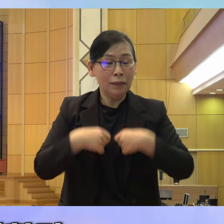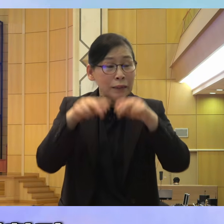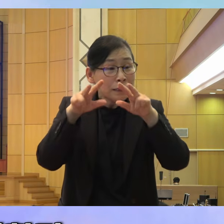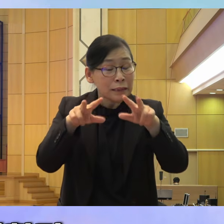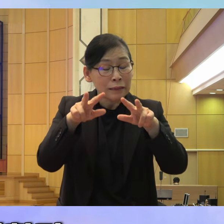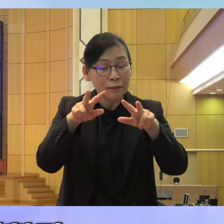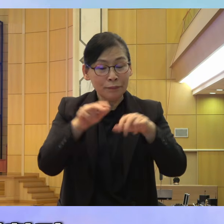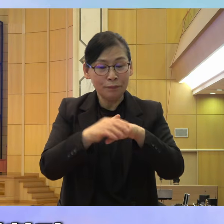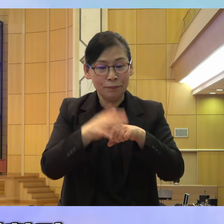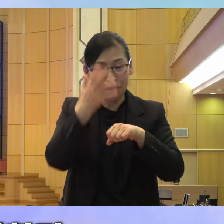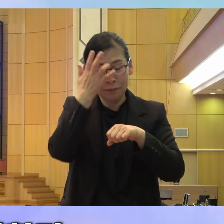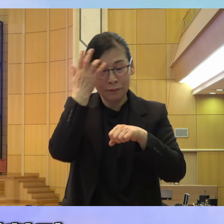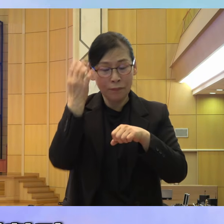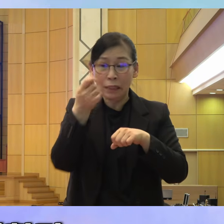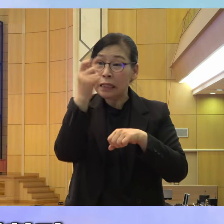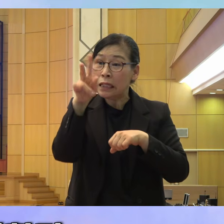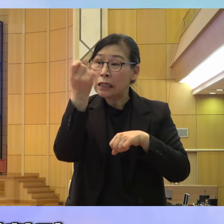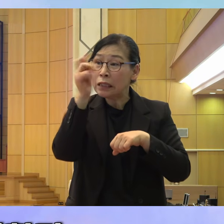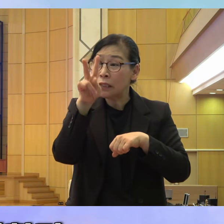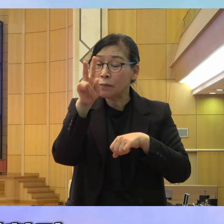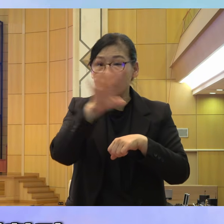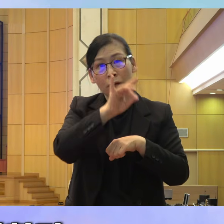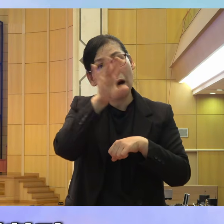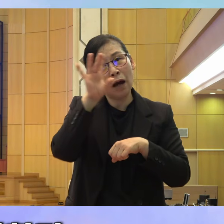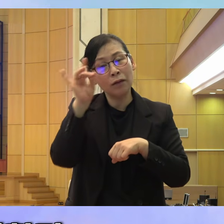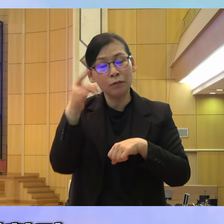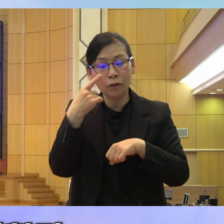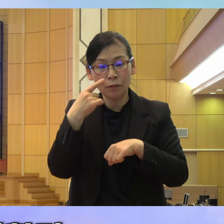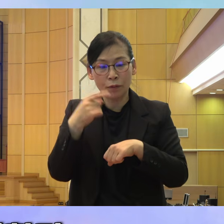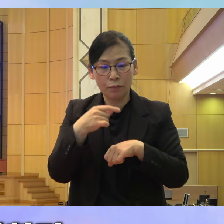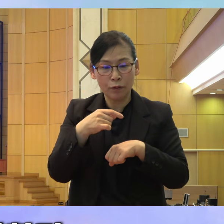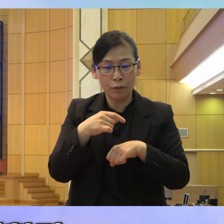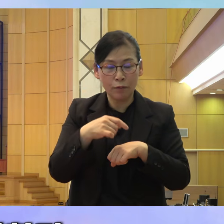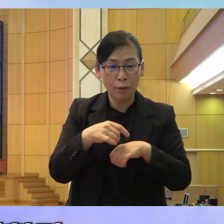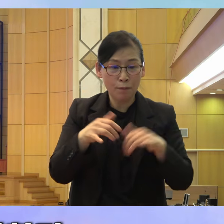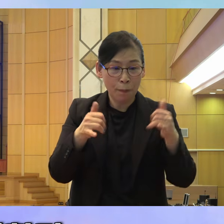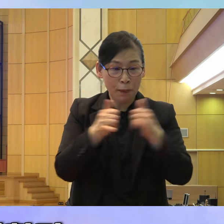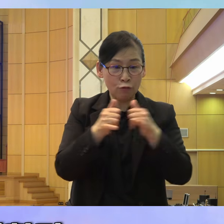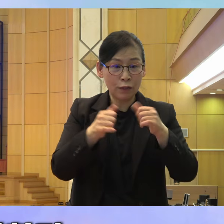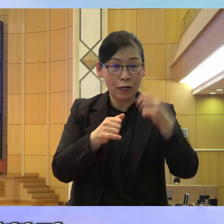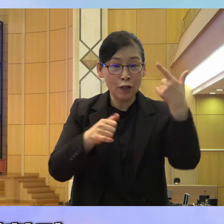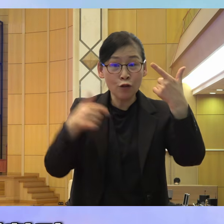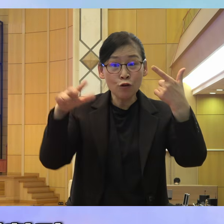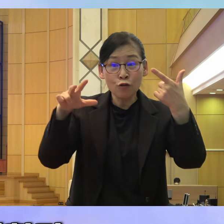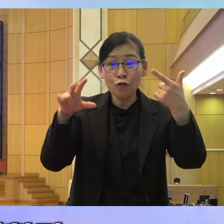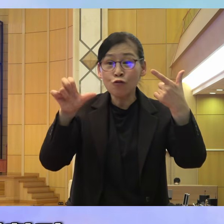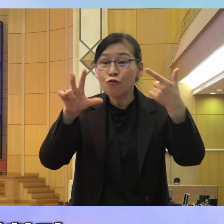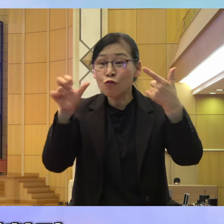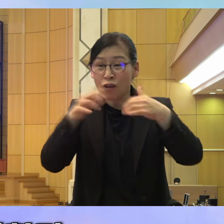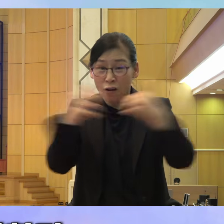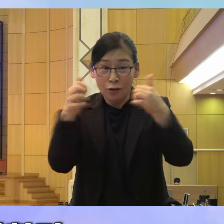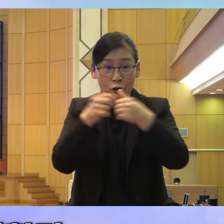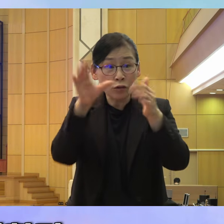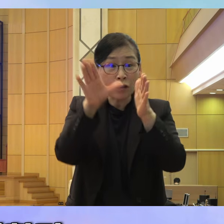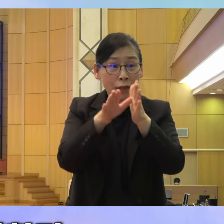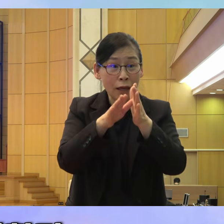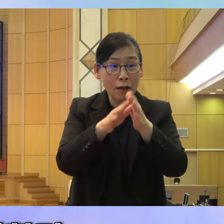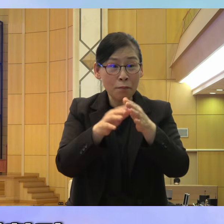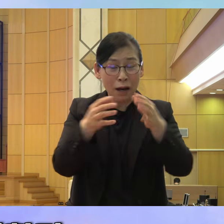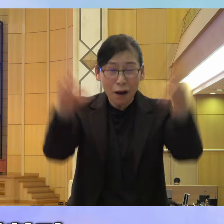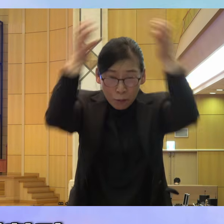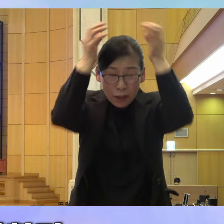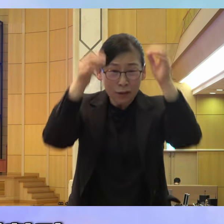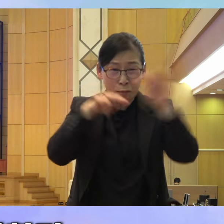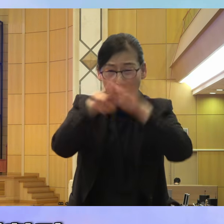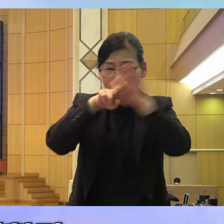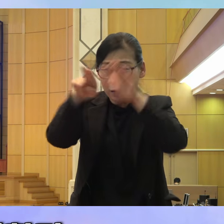지금 TV에서 가끔 나오는데 보면 6.25 때만 보더라도 막 피난민들 막 피난하고 보따리